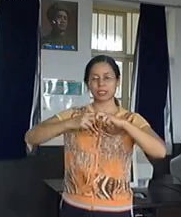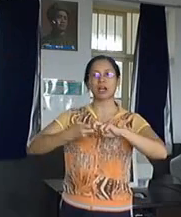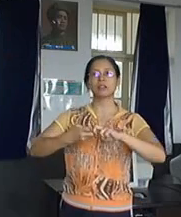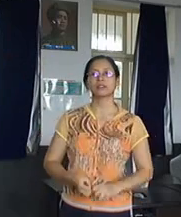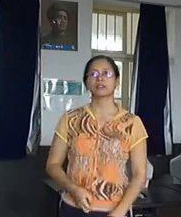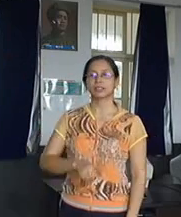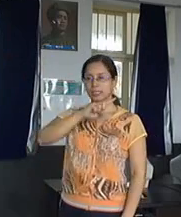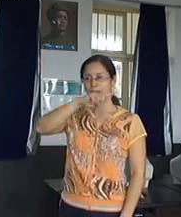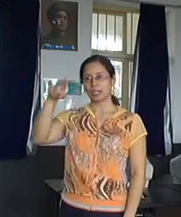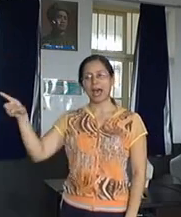哪怕会受伤。